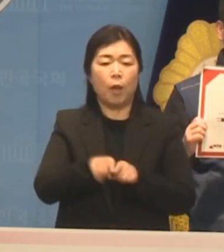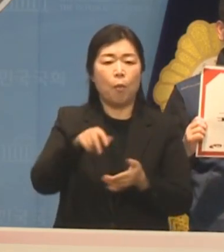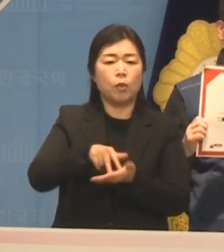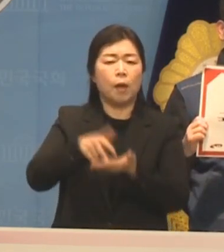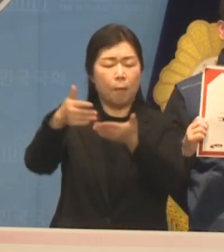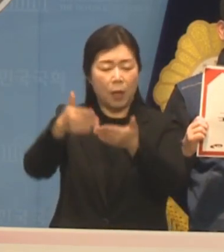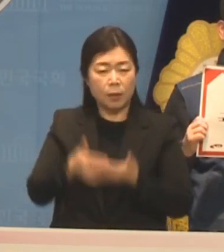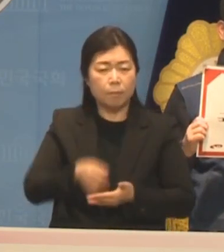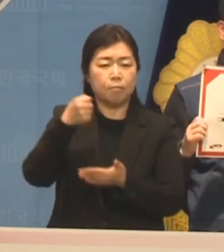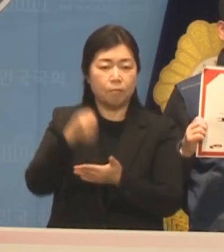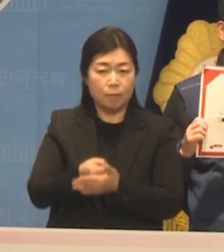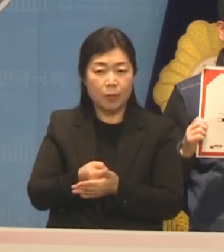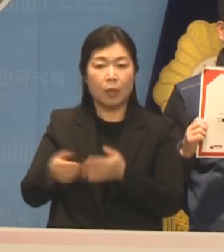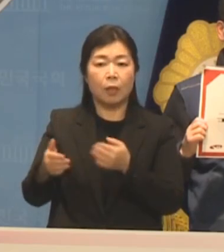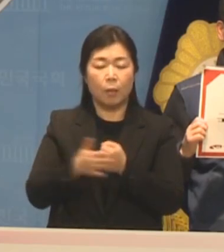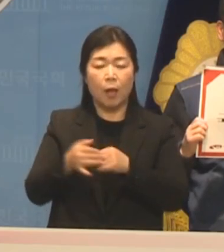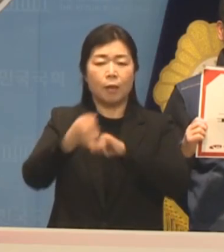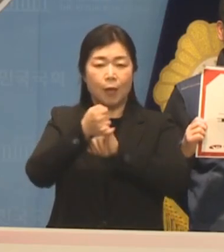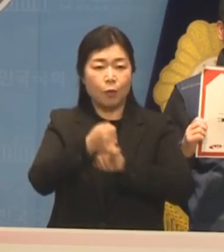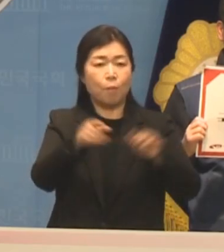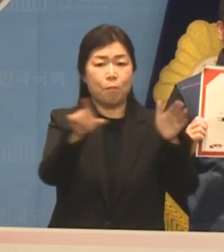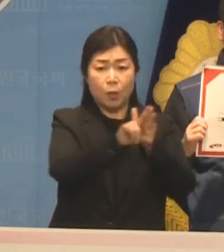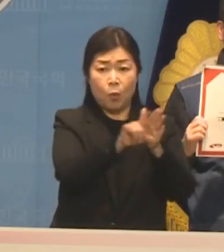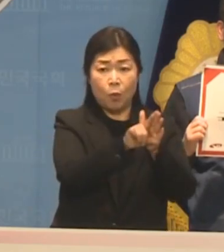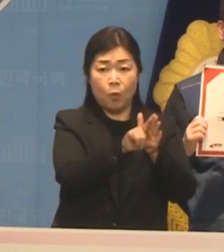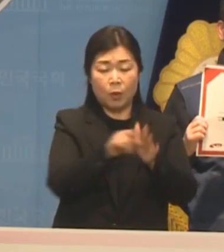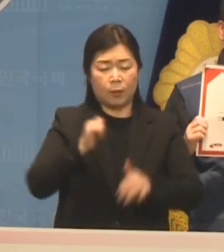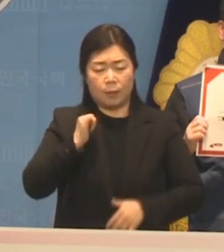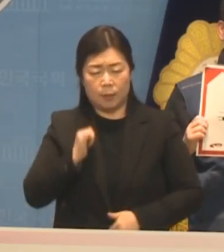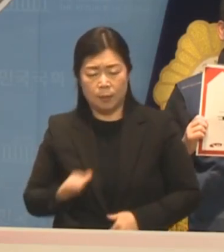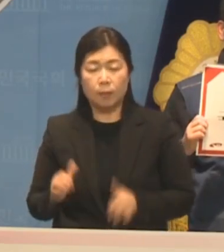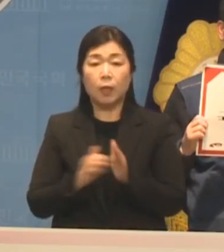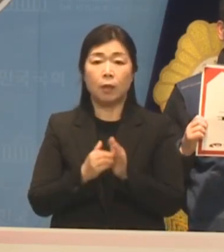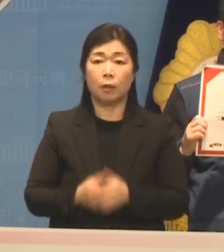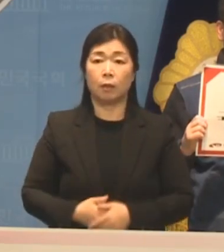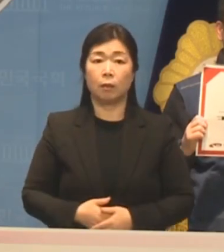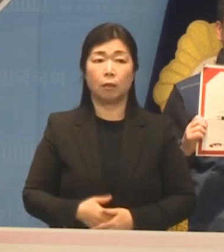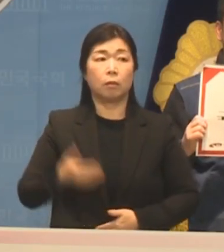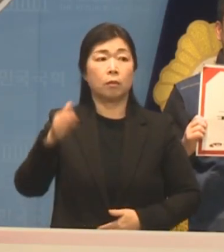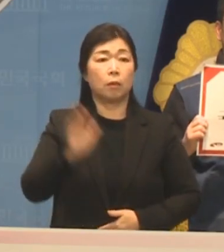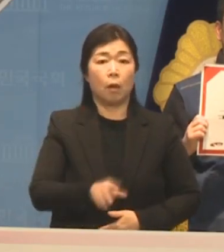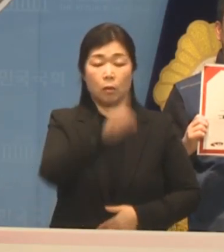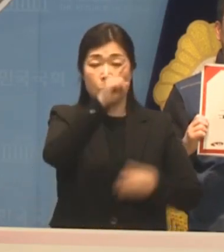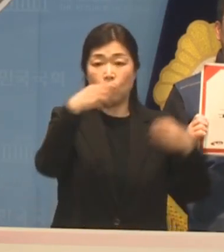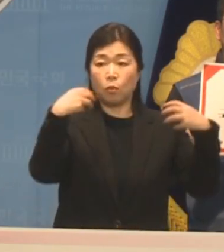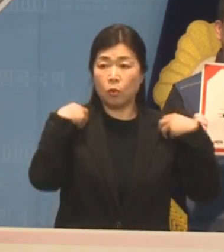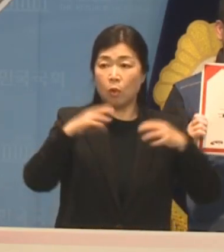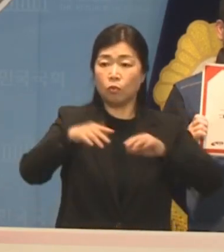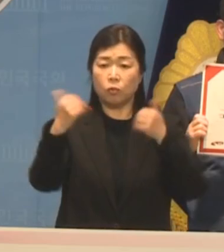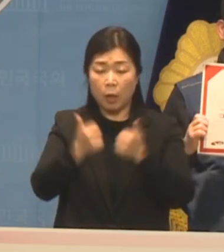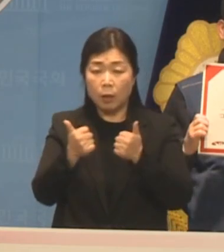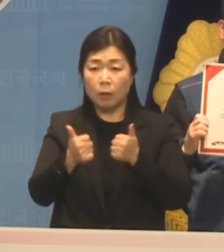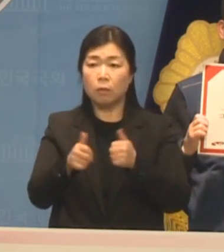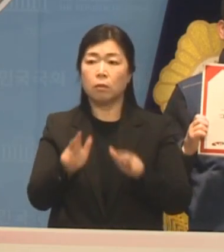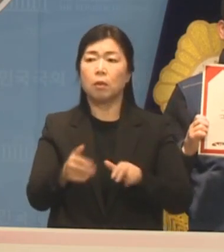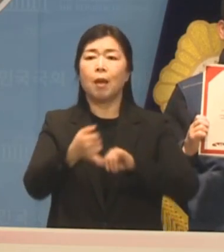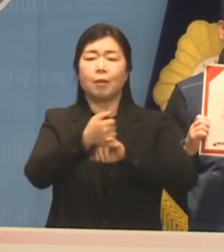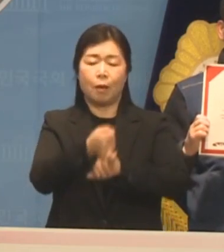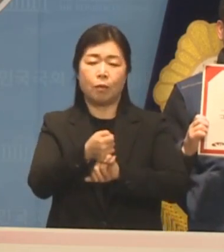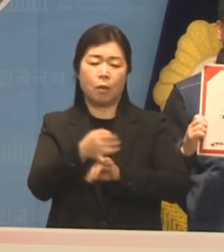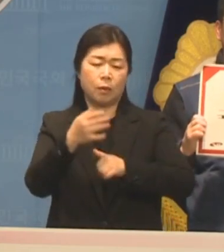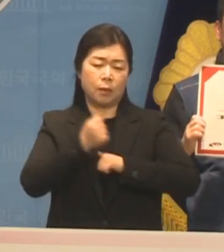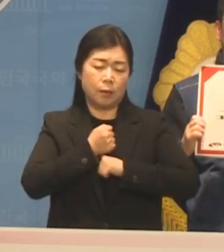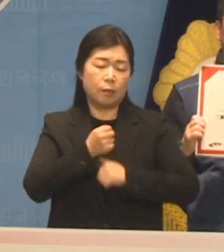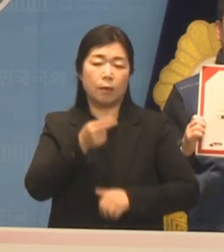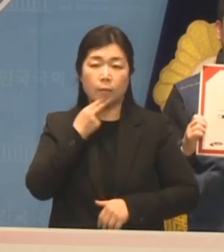보장받자 우리는 그렇게 그 약속을 믿고 인내하였습니다. 하지만 정부와 국회는 그 약속을